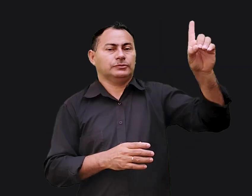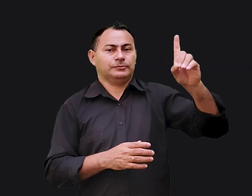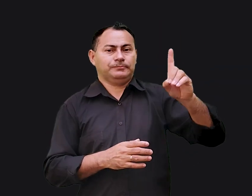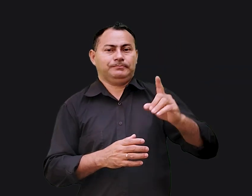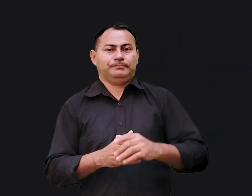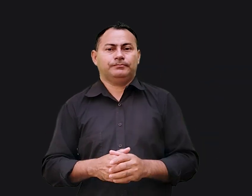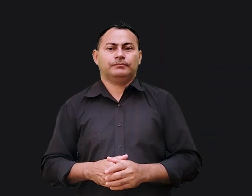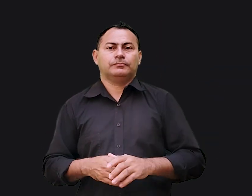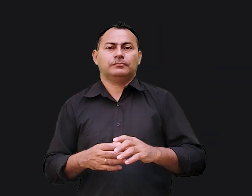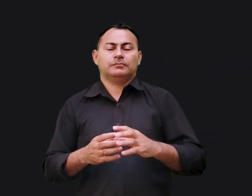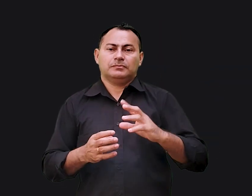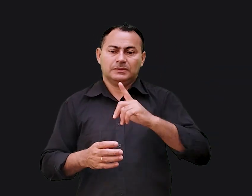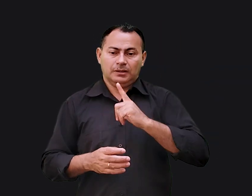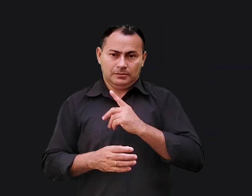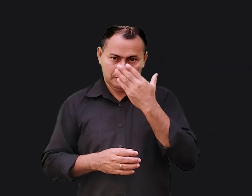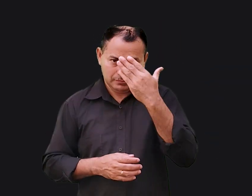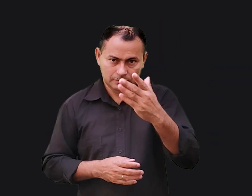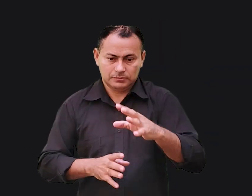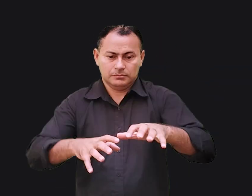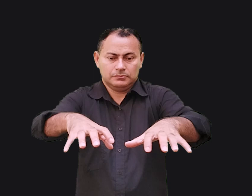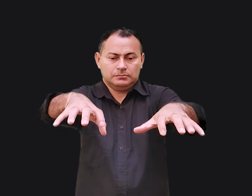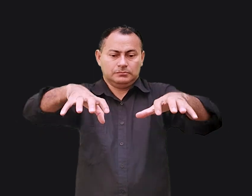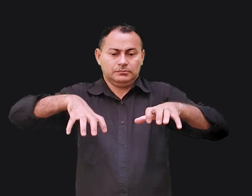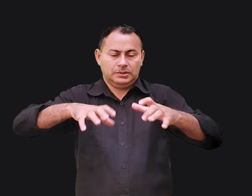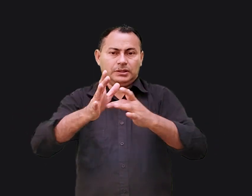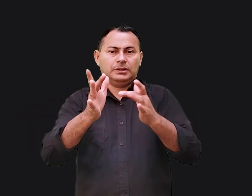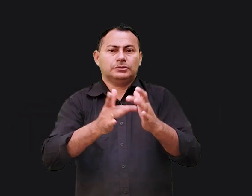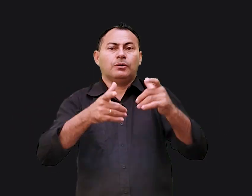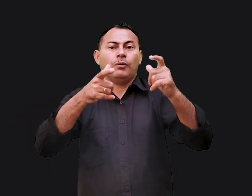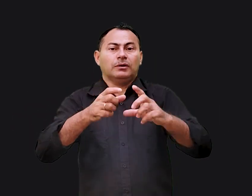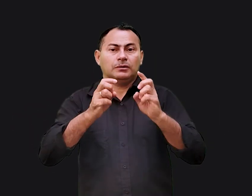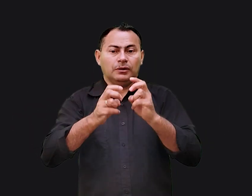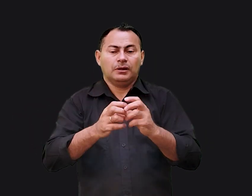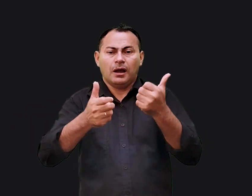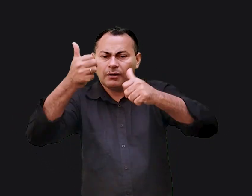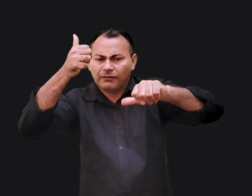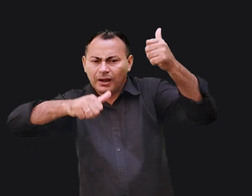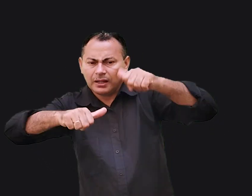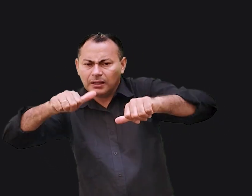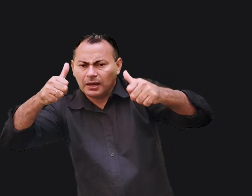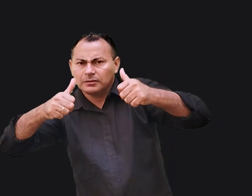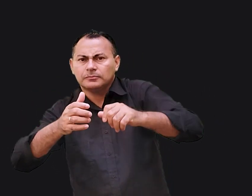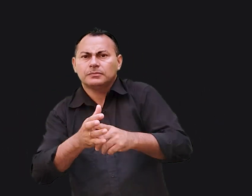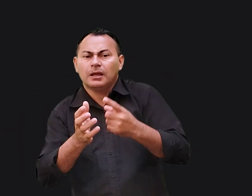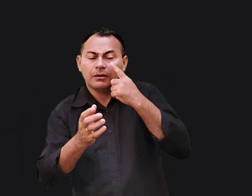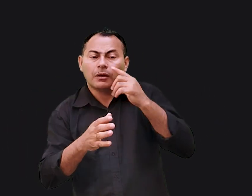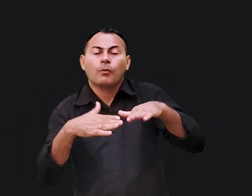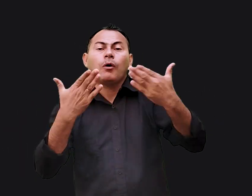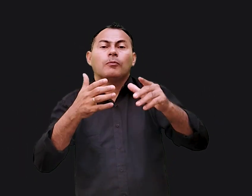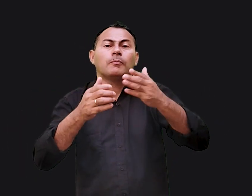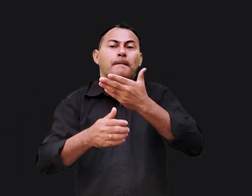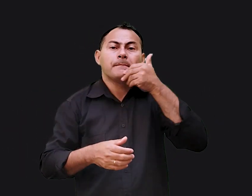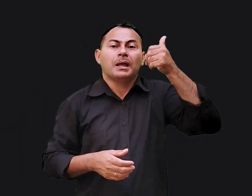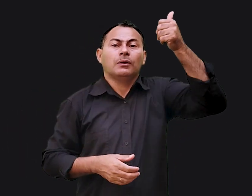Deus. Quando estivermos diante do trono de Cristo, onde seremos avaliados, compreenderemos qual teria sido o melhor de